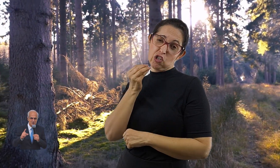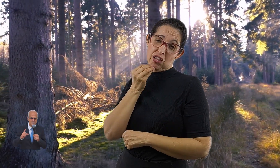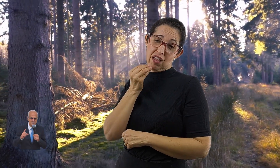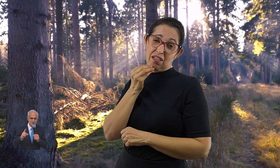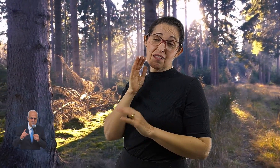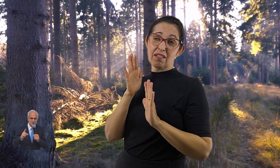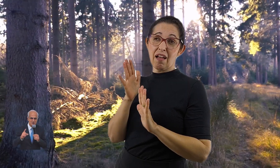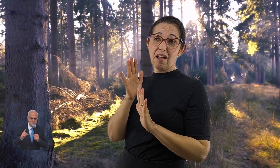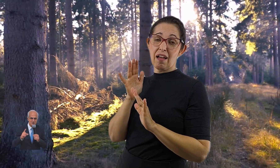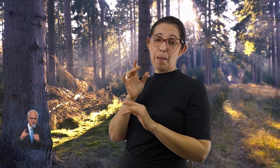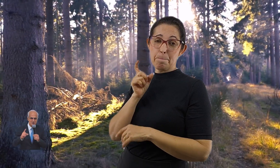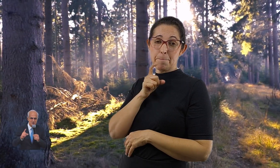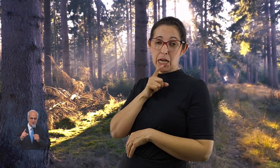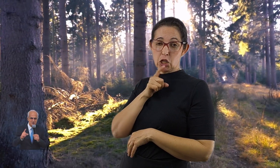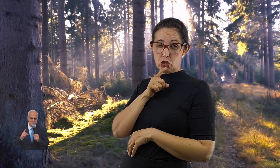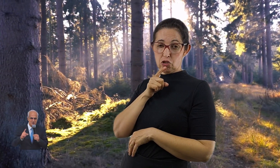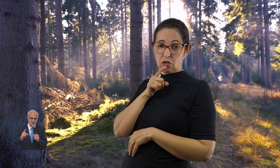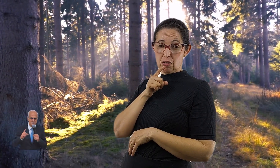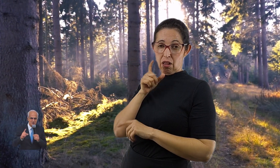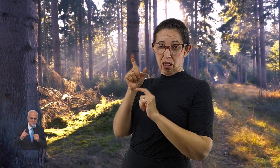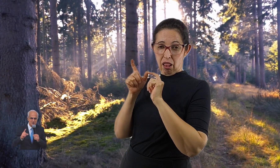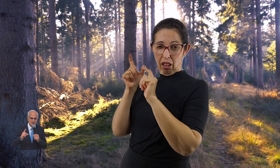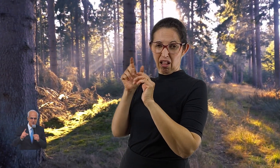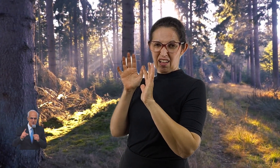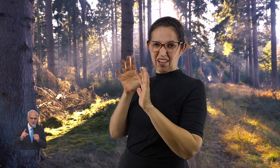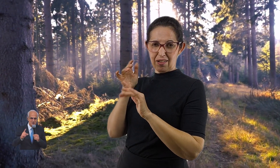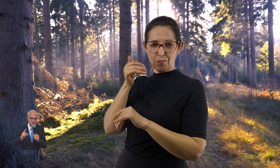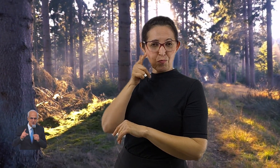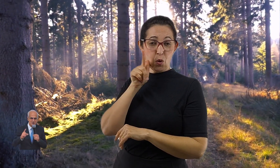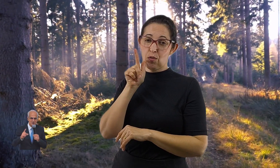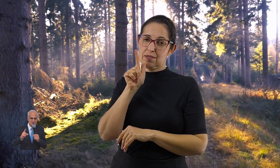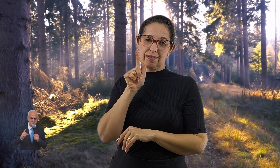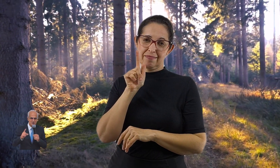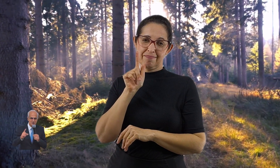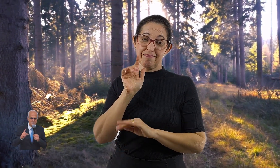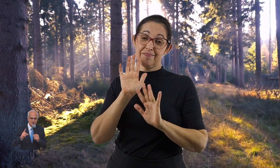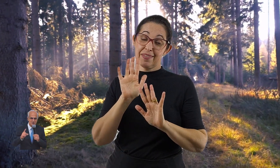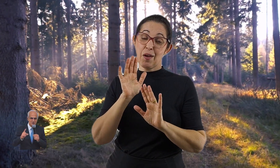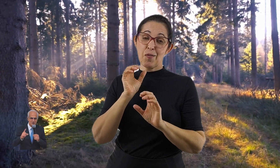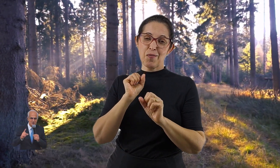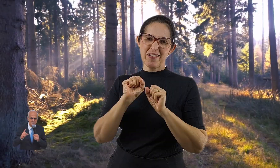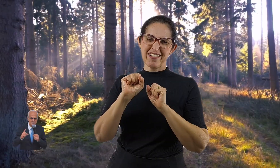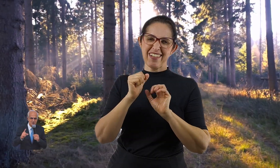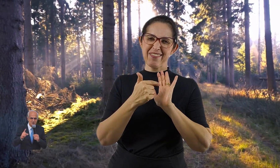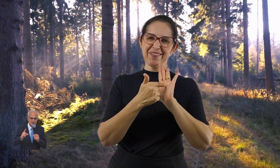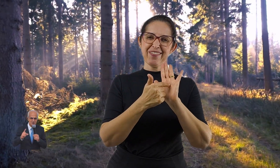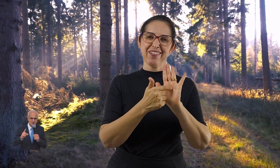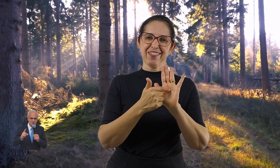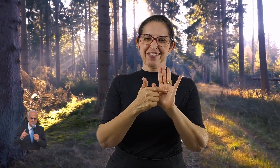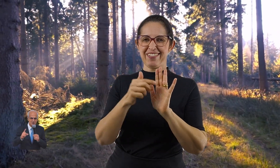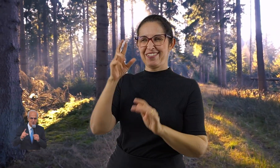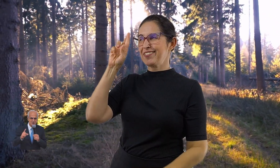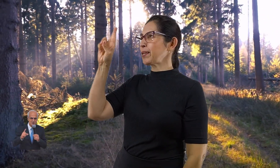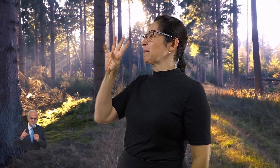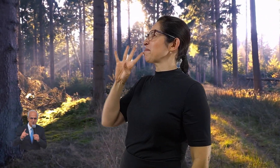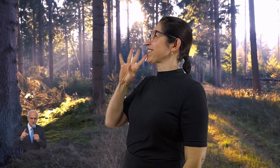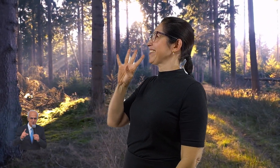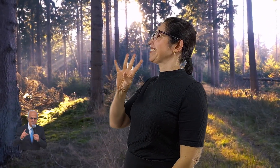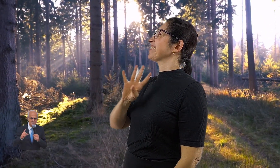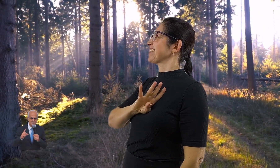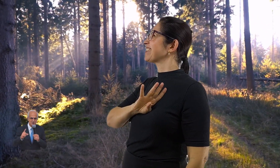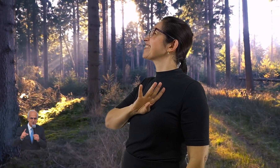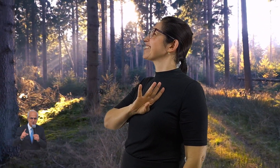vai conseguir mentir para Deus. E o salmista, ele diz isso ao Senhor: Senhor, o Senhor me conhece. E o Senhor